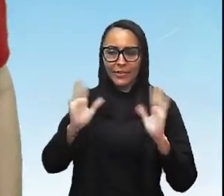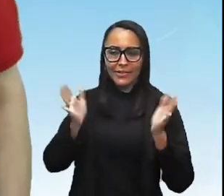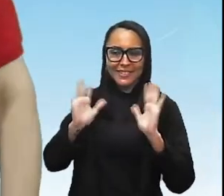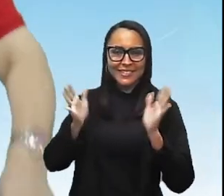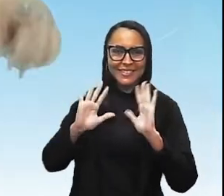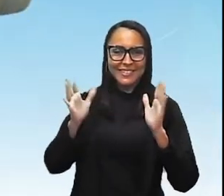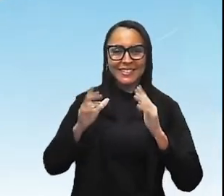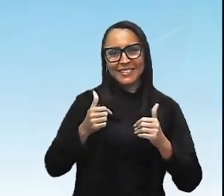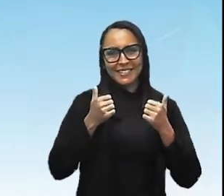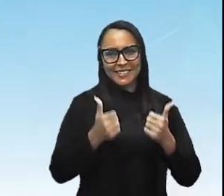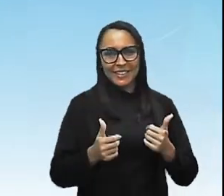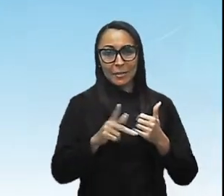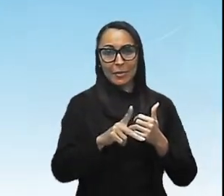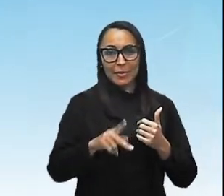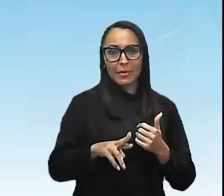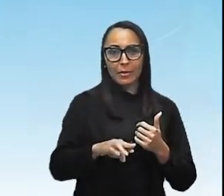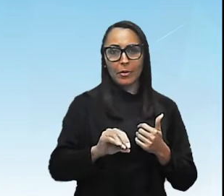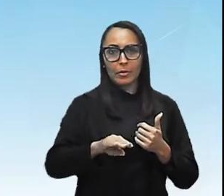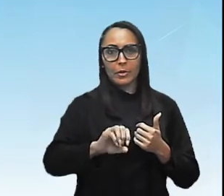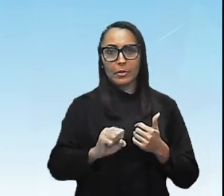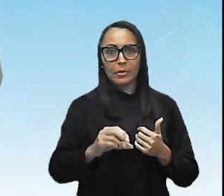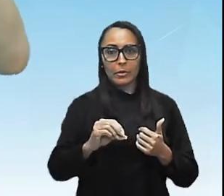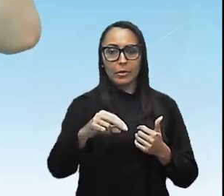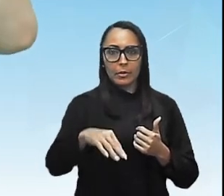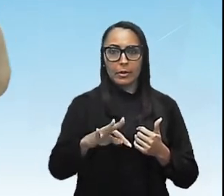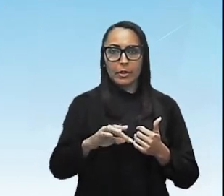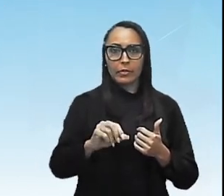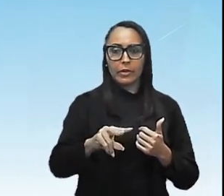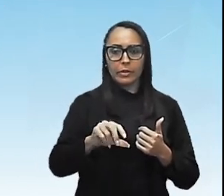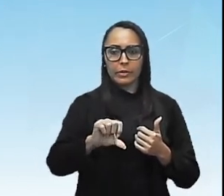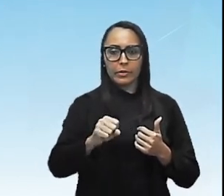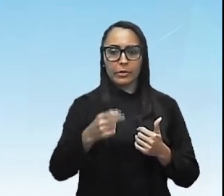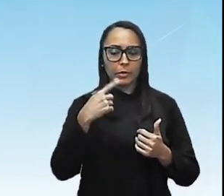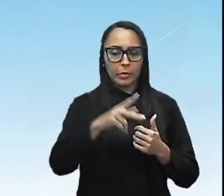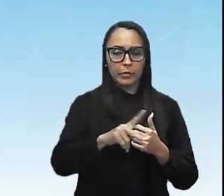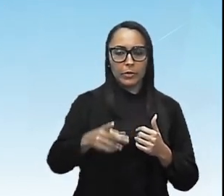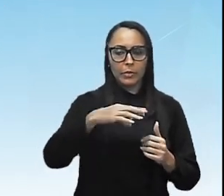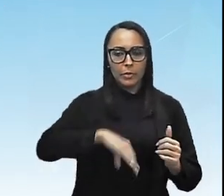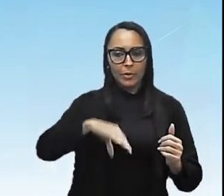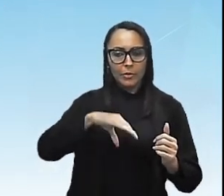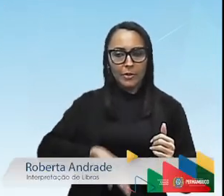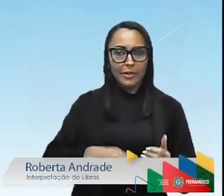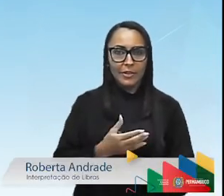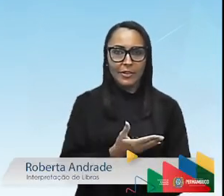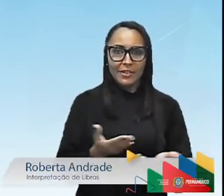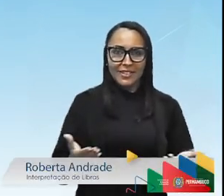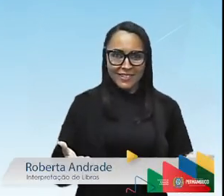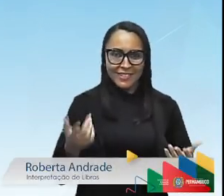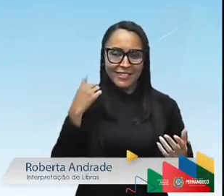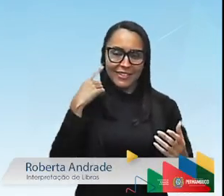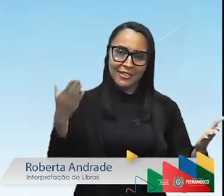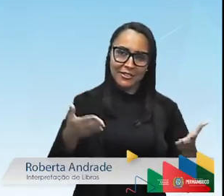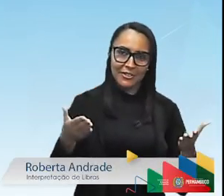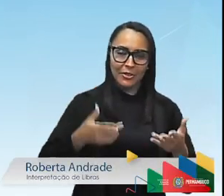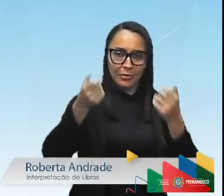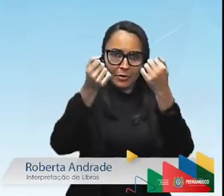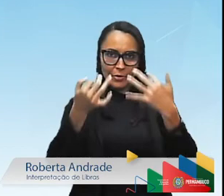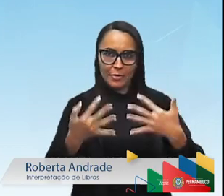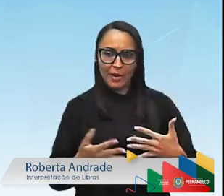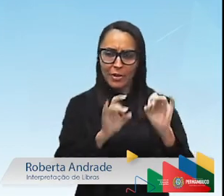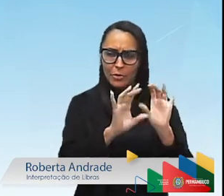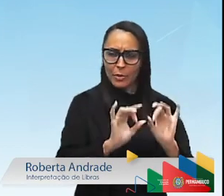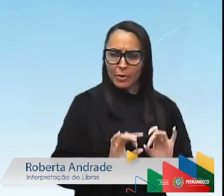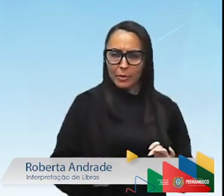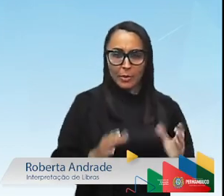Olá, estudantes! Eu sou o professor Robson Anselmo Tavares, professor de língua portuguesa, e hoje venho falar